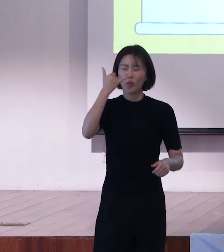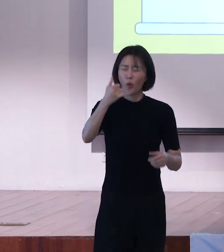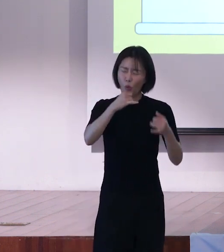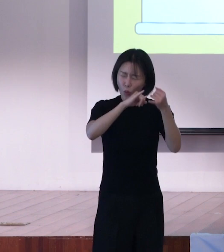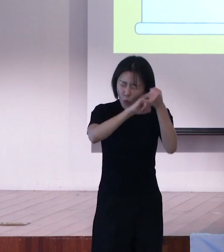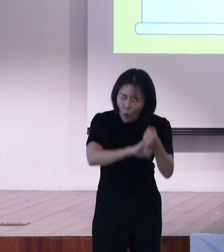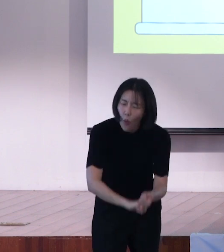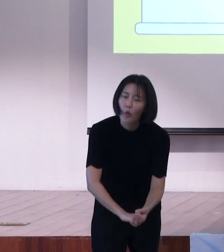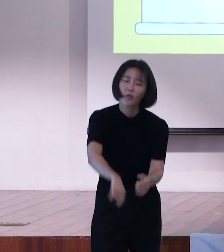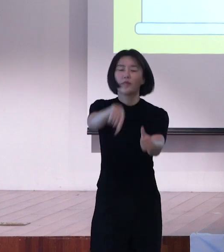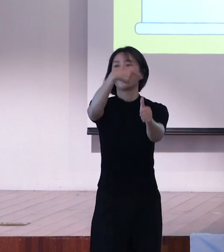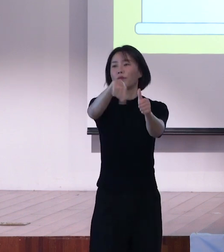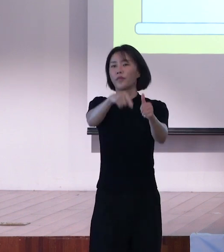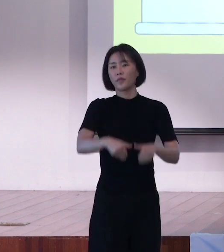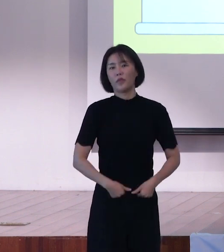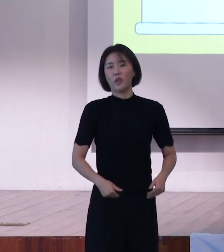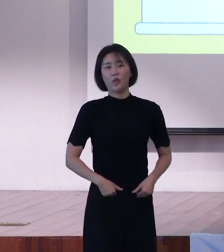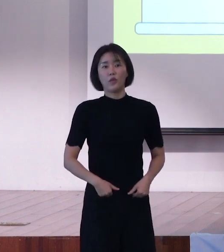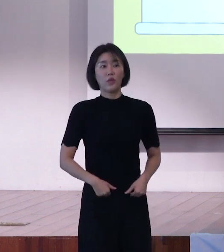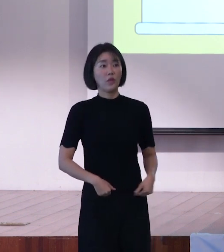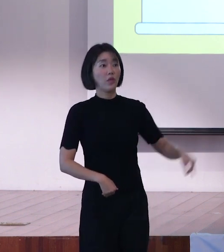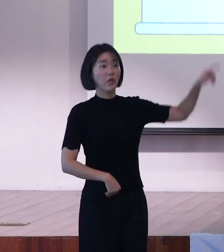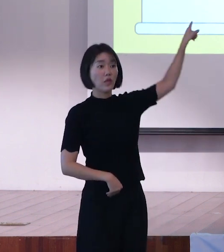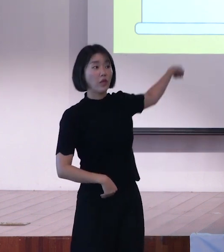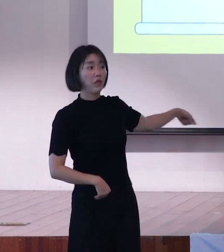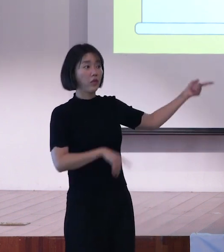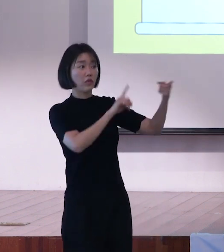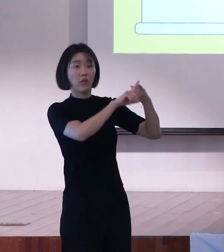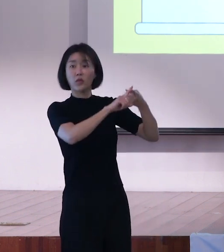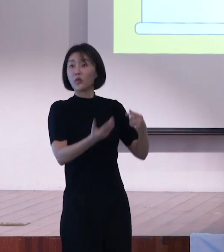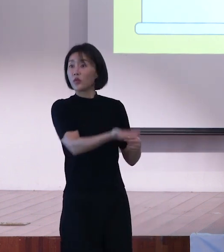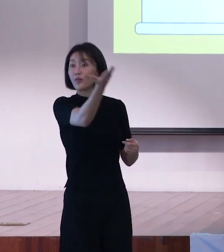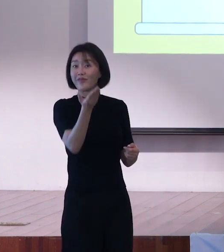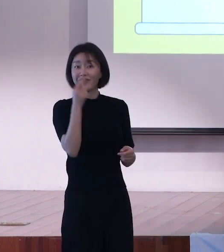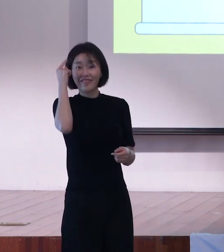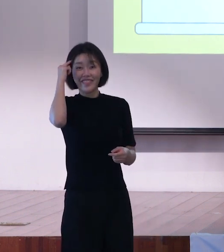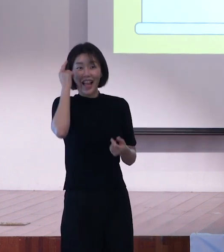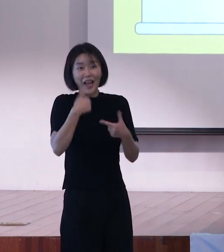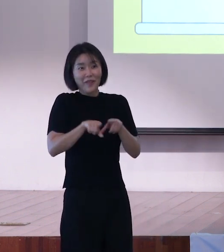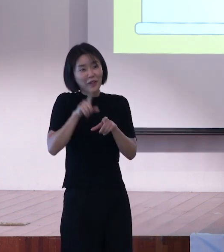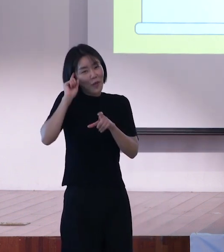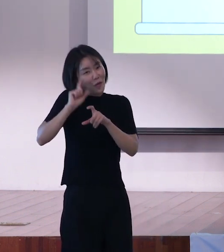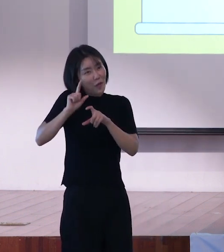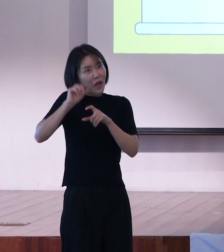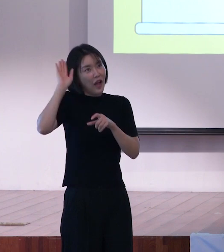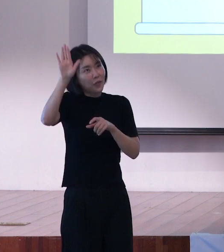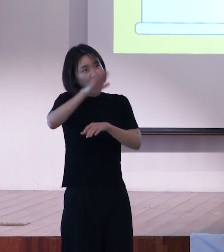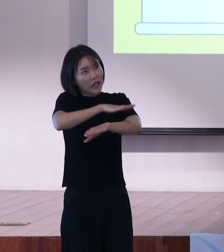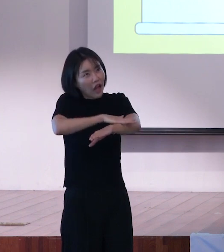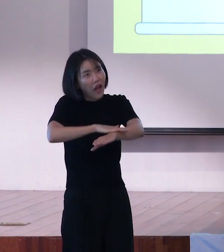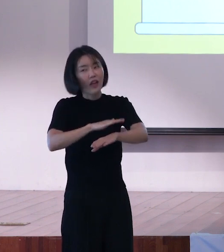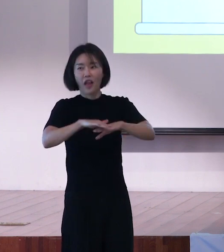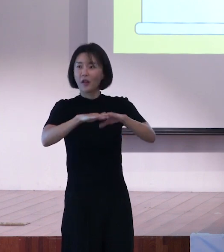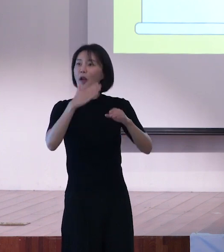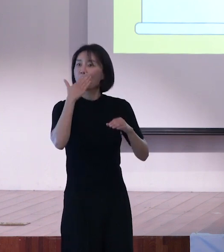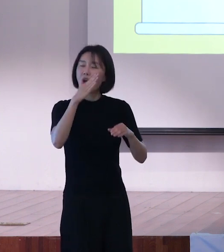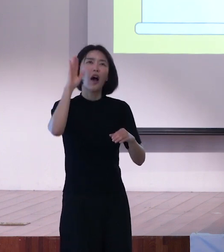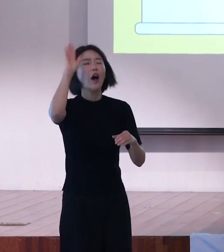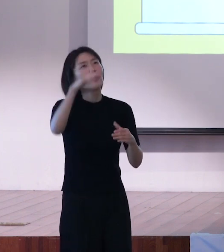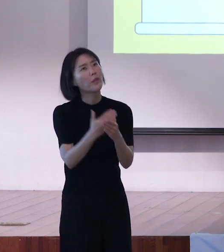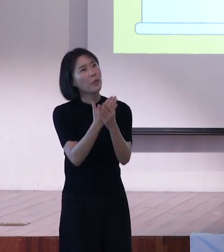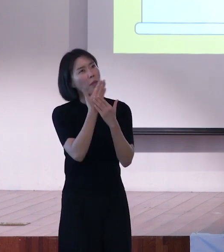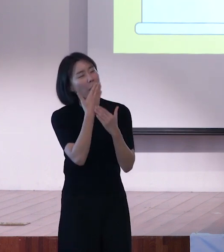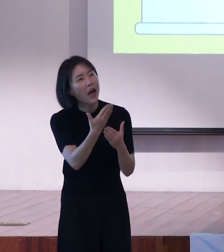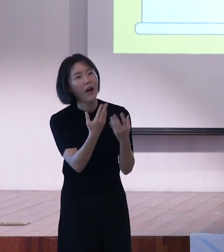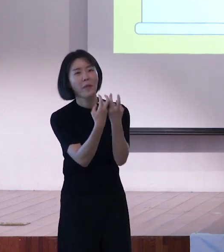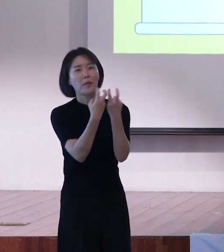이 문제에 대해서는 우리 다 같이 고민하면서 앞으로 더 긍정적으로 발전해 나갈 수